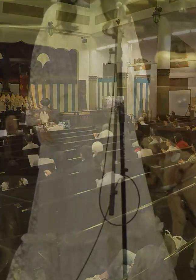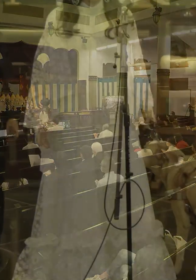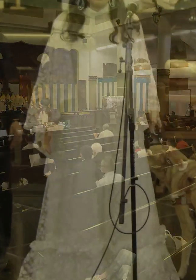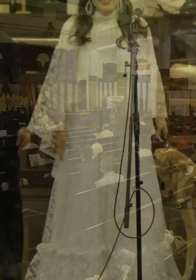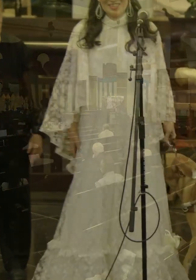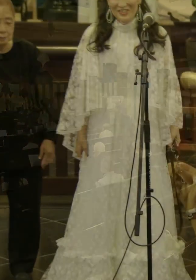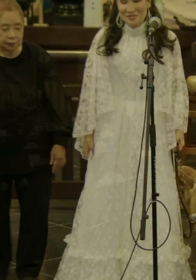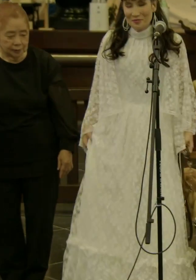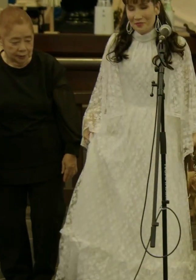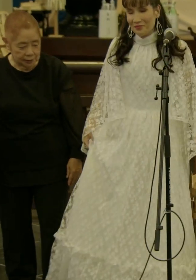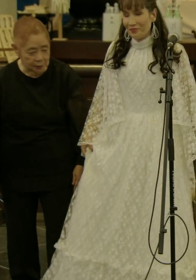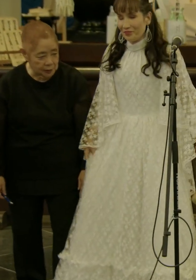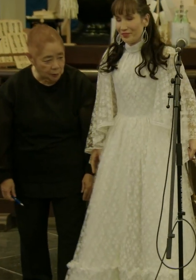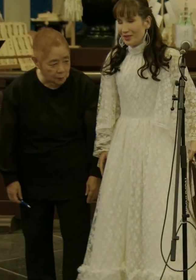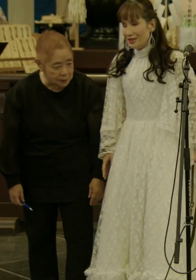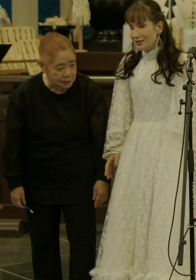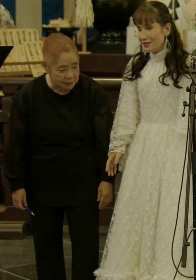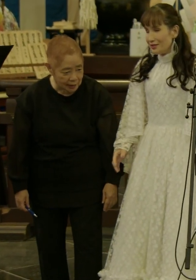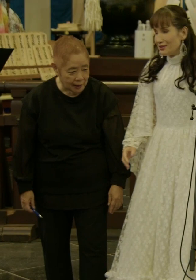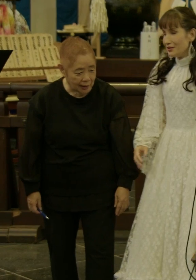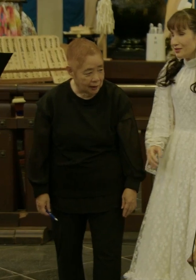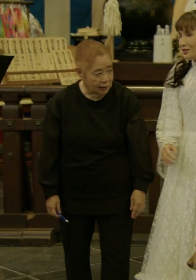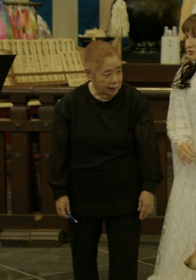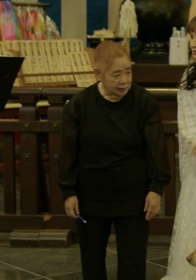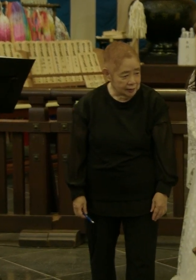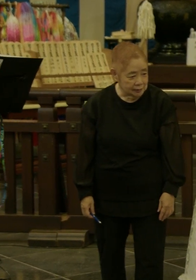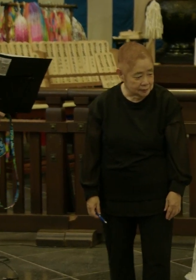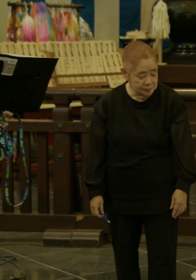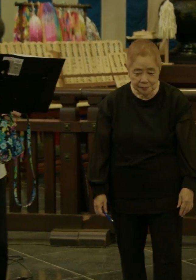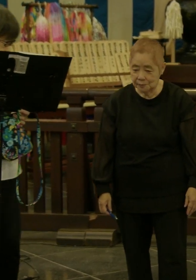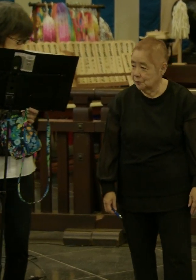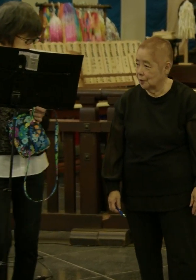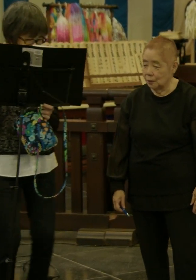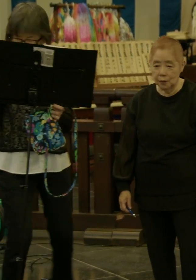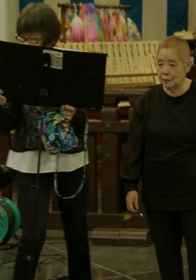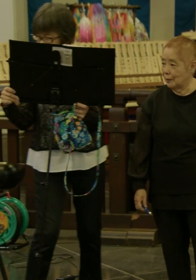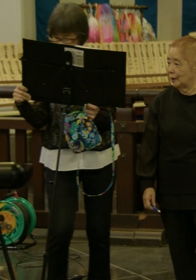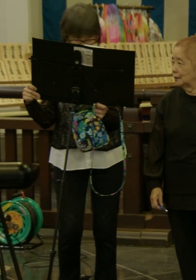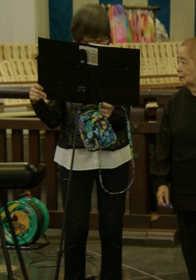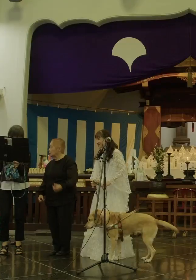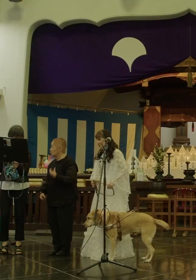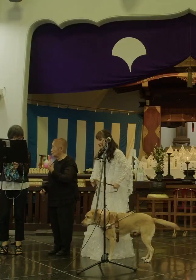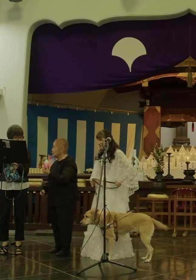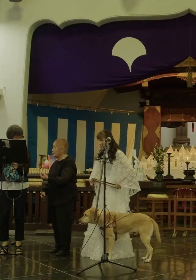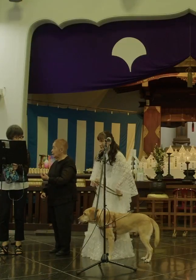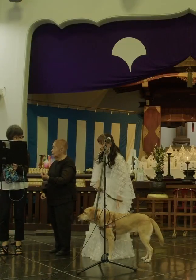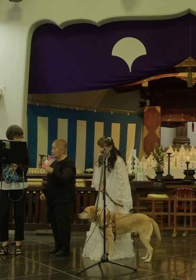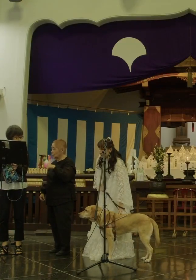おいしゃやこさん、たけさん、みきさん、佐野さん、ありがとうございました。